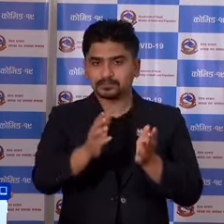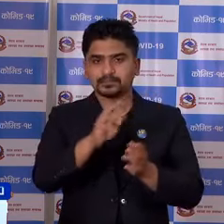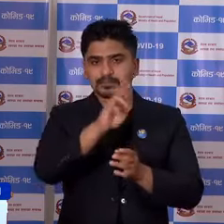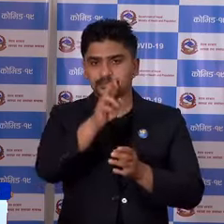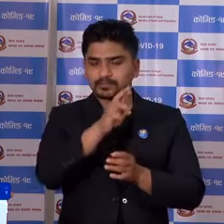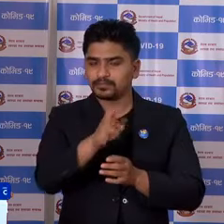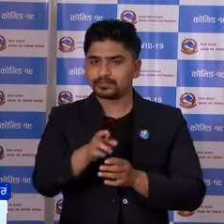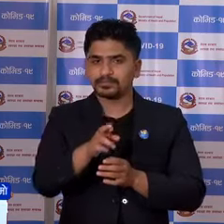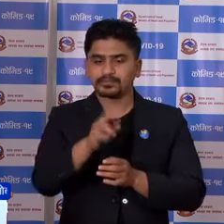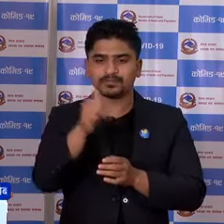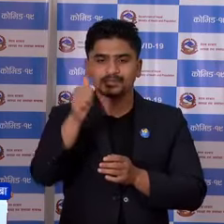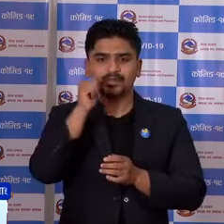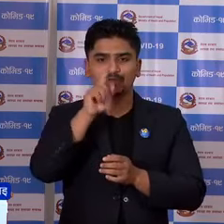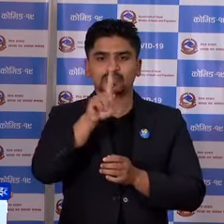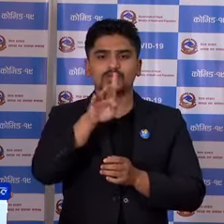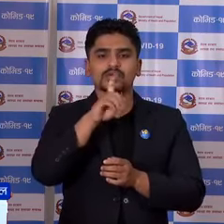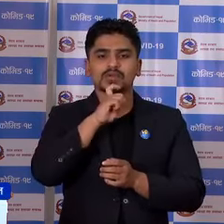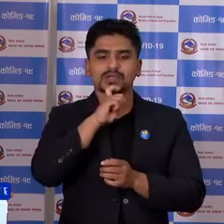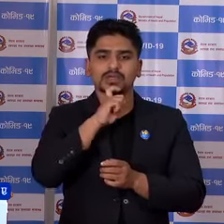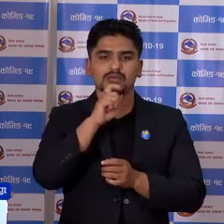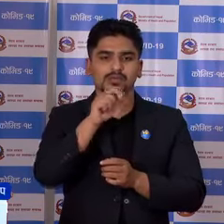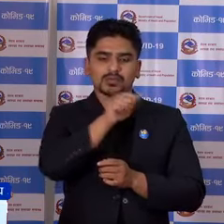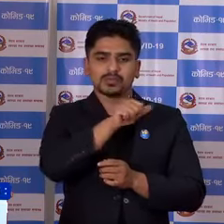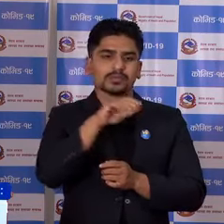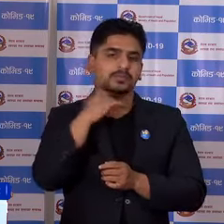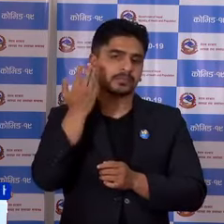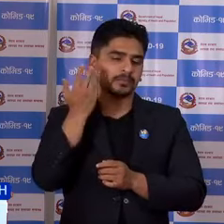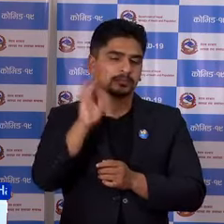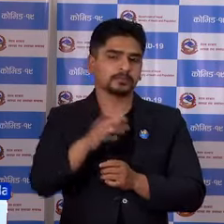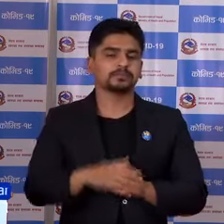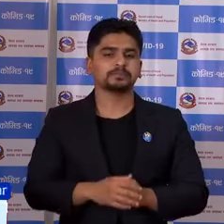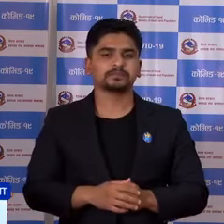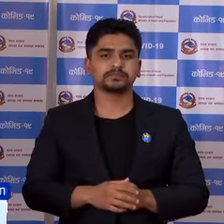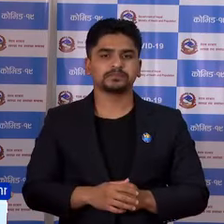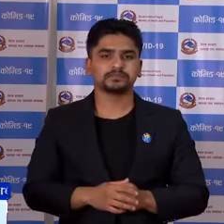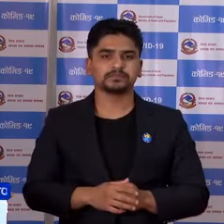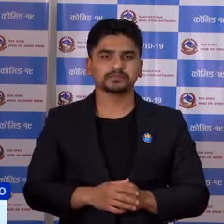र हिजो 14 मृत्यु भएको छ।